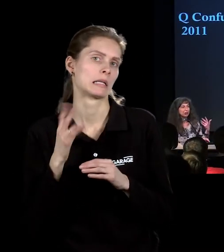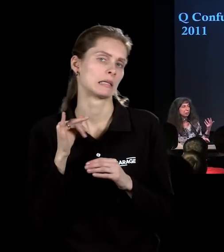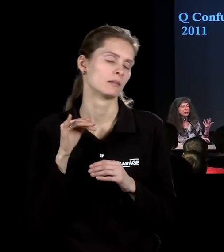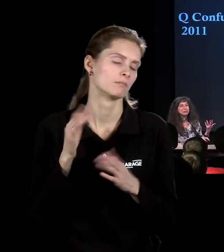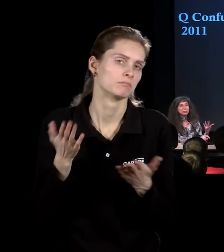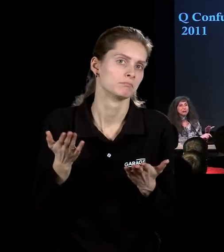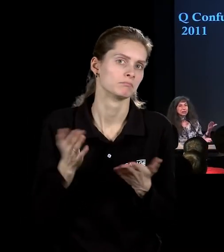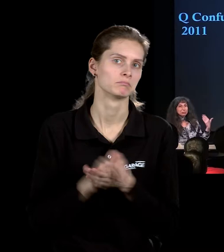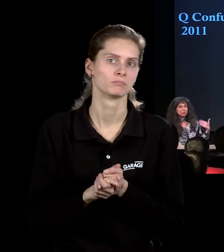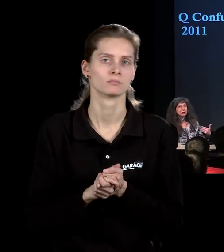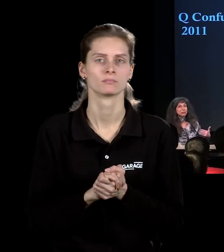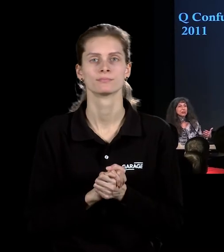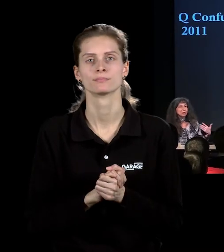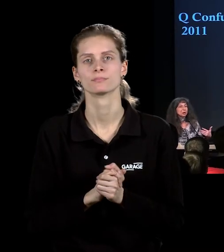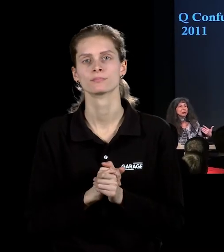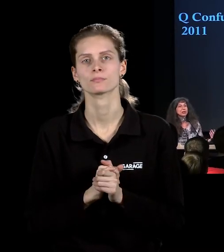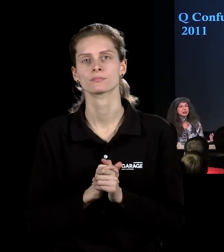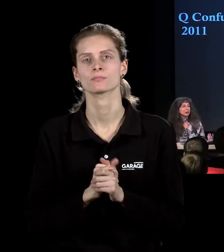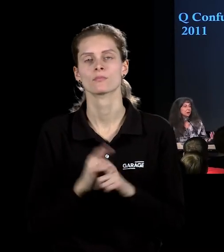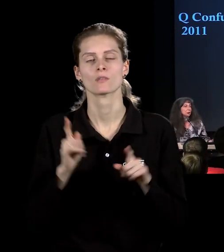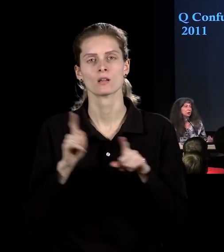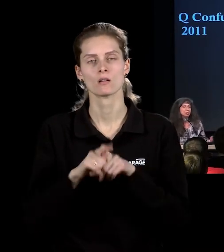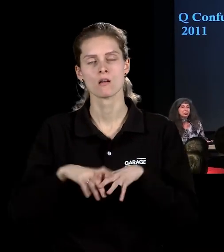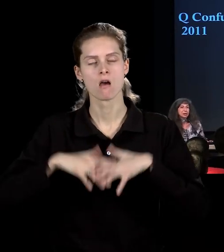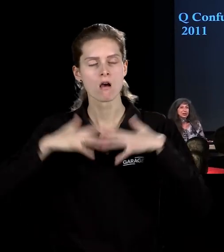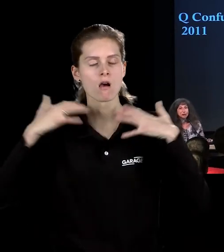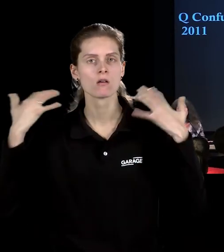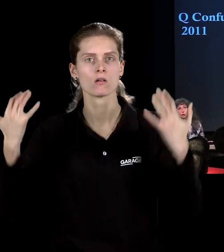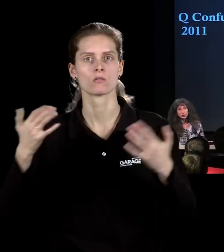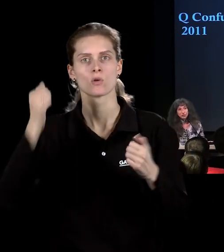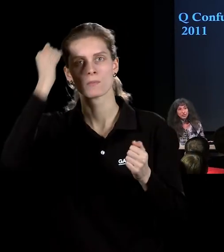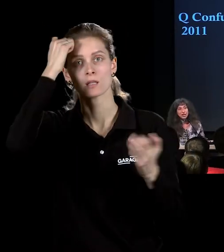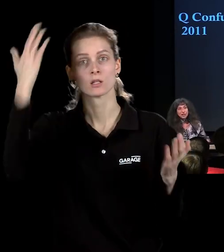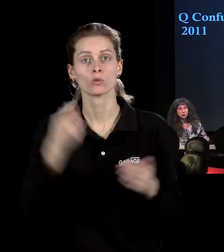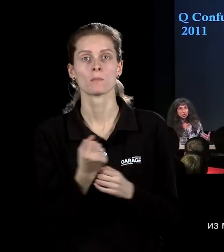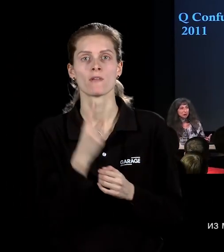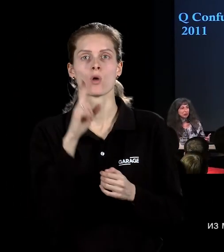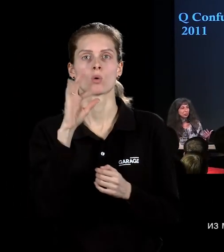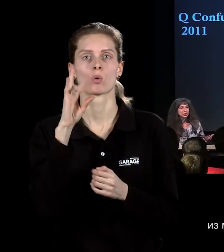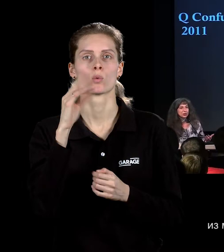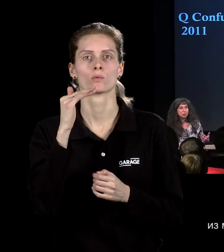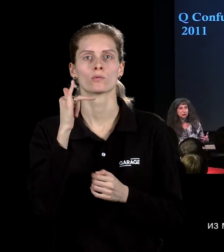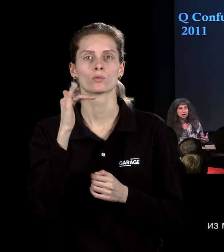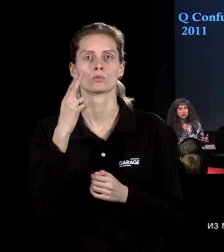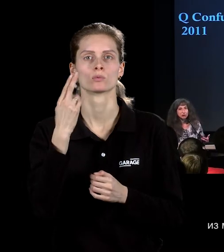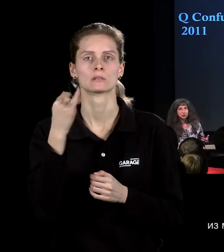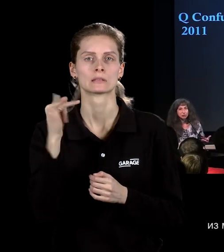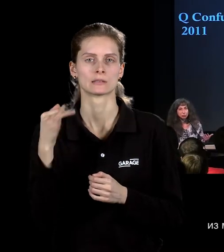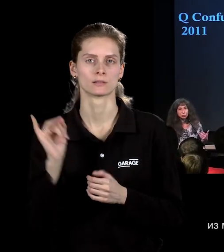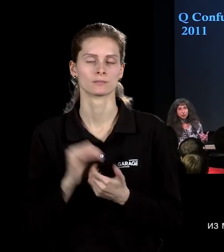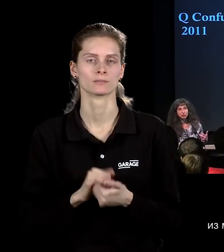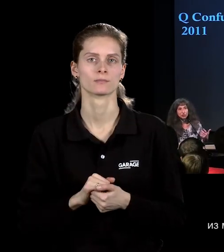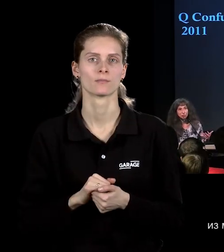вот эта вот неопознаваемость. И в виде такой же гигантской статуи у него появляется Конфуций. Еще Конфуций, который, в отличие